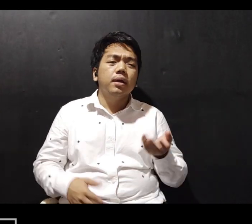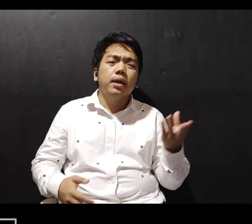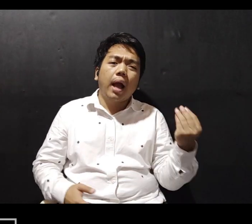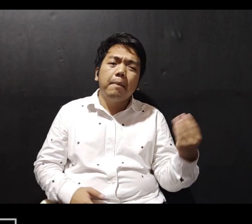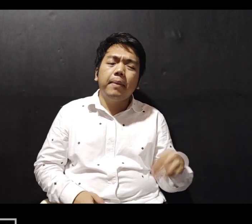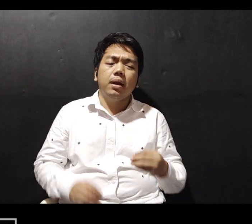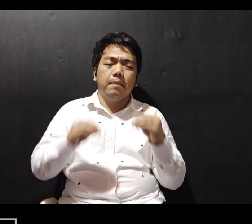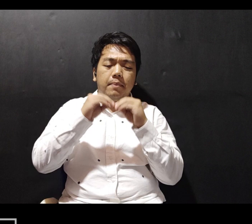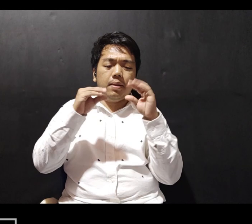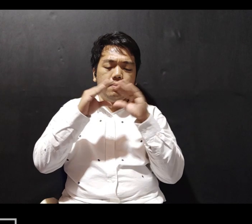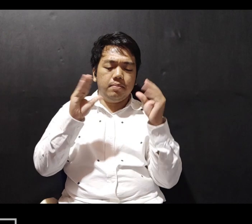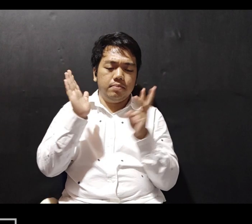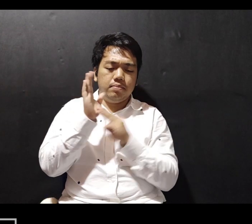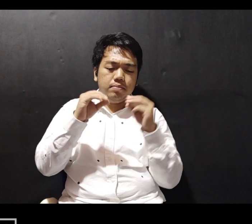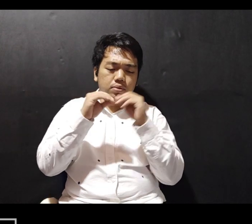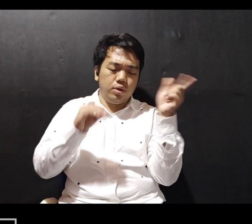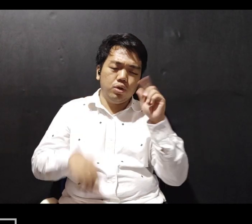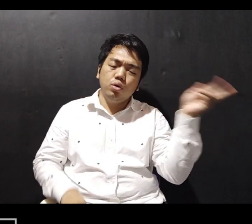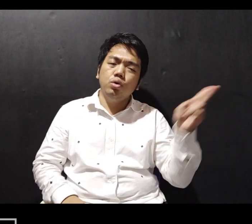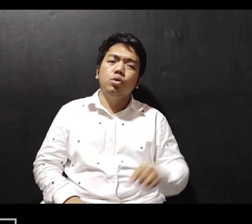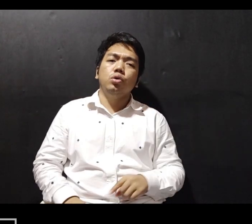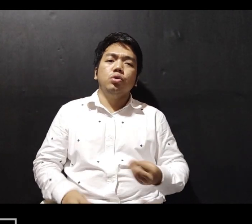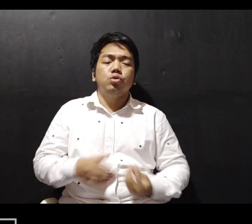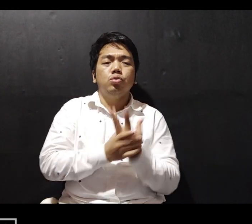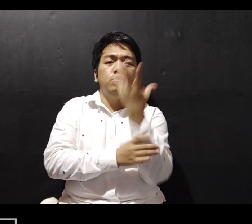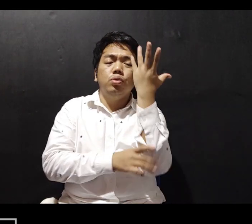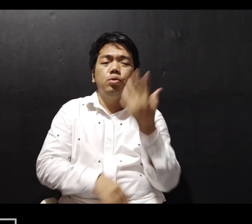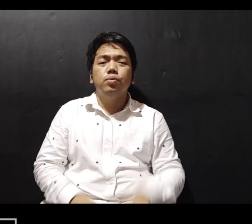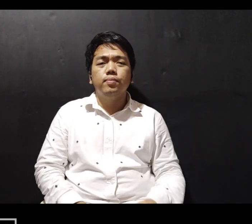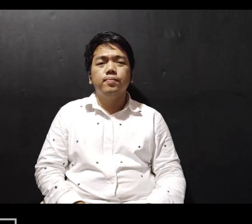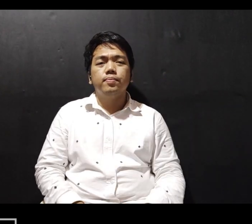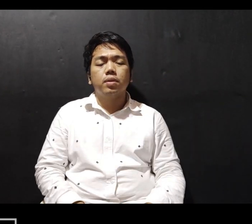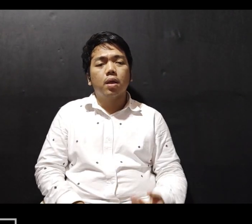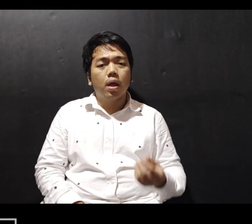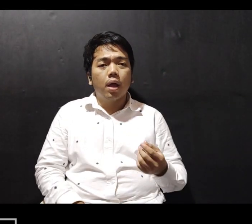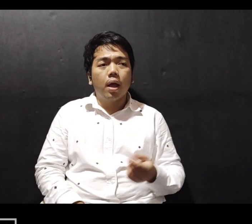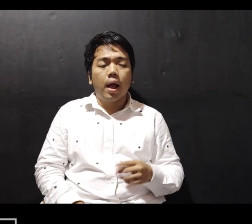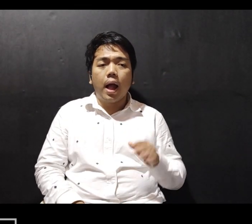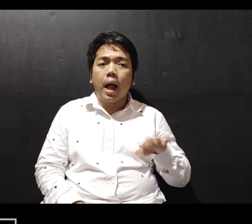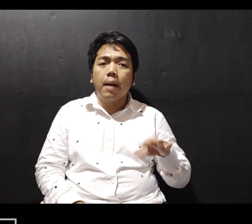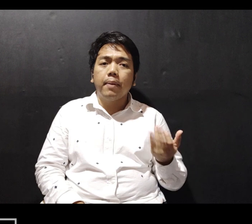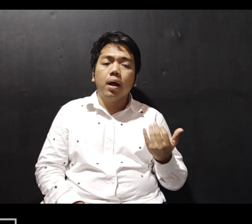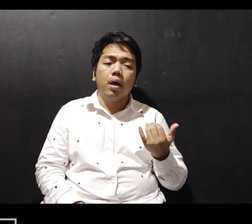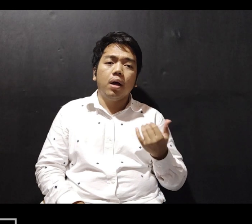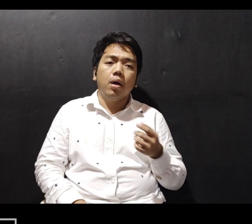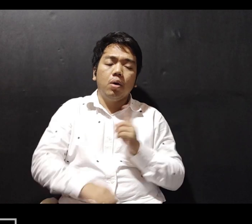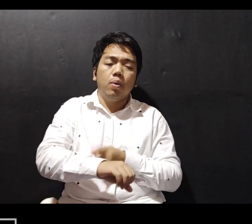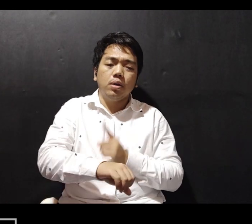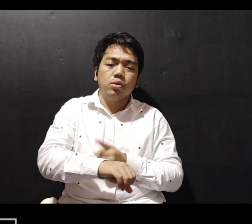bertumbuh? Apakah pada waktu 5 tahun pertama? Atau selama 90 hari